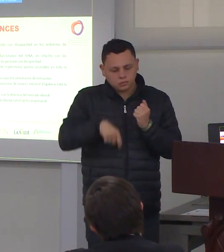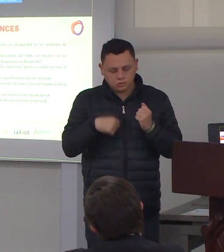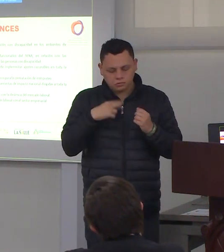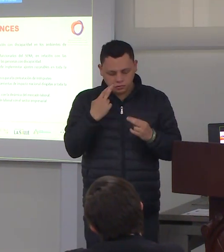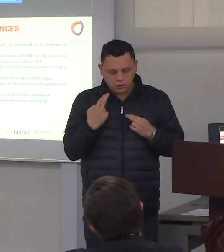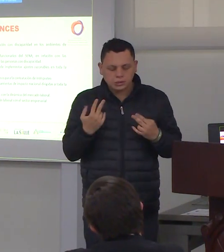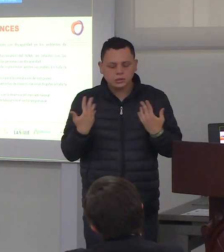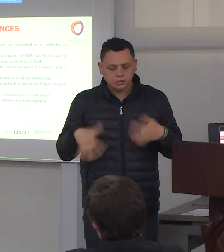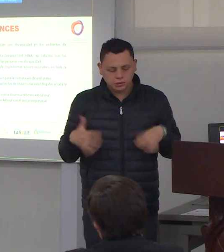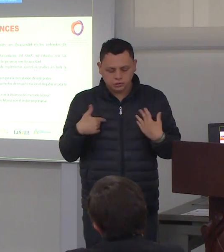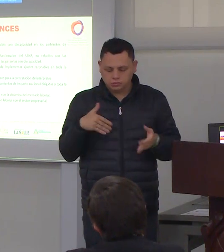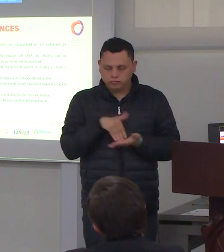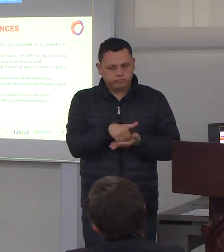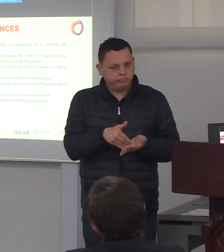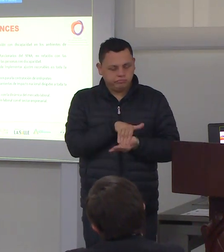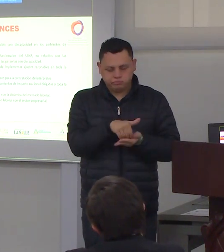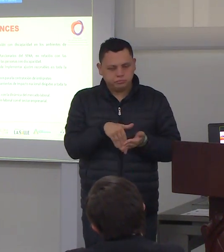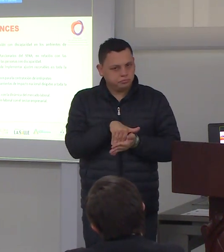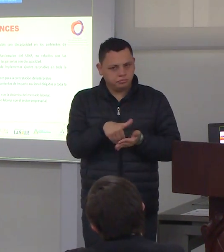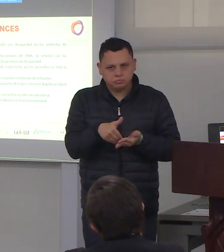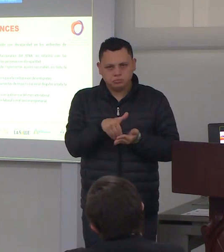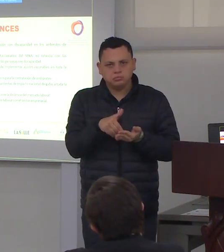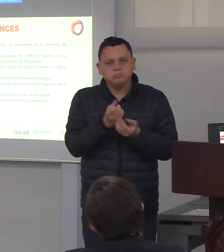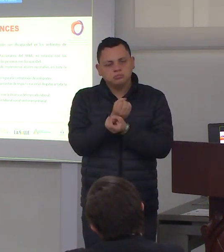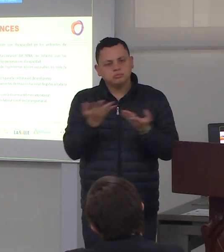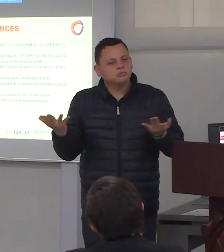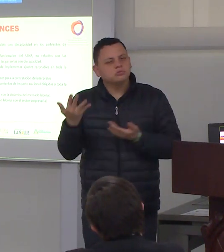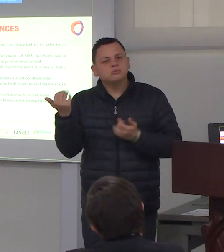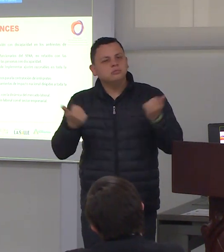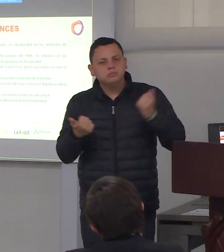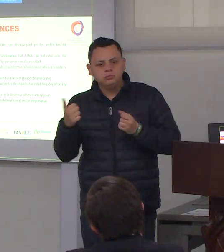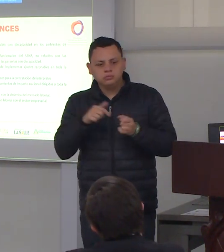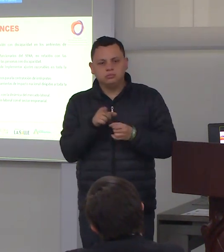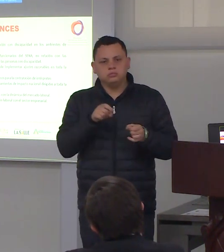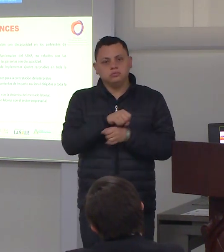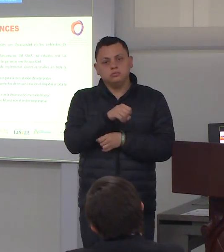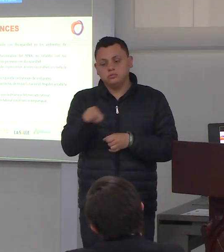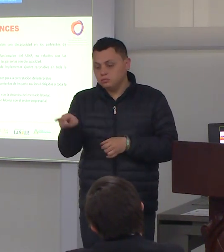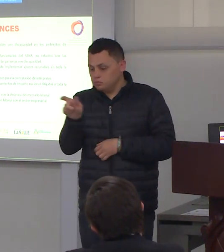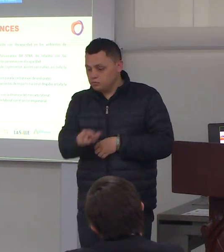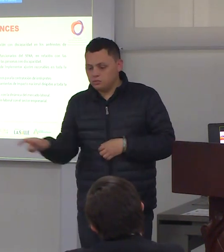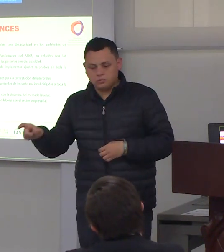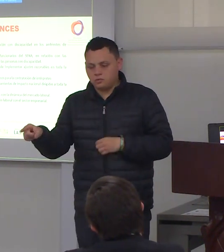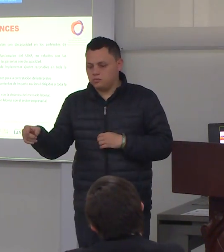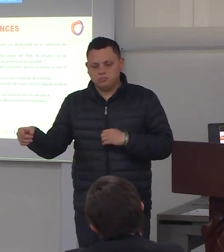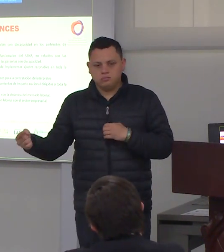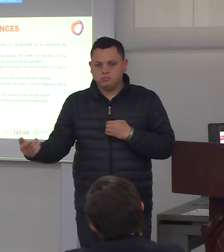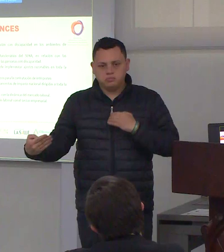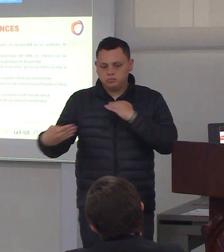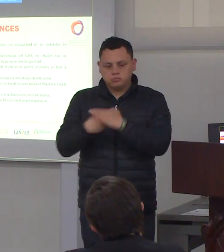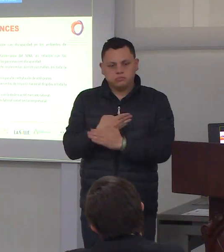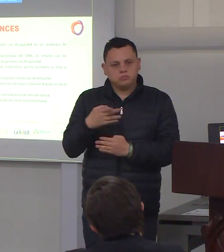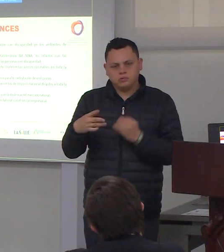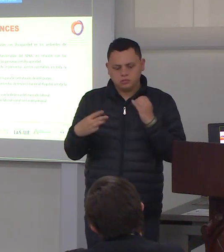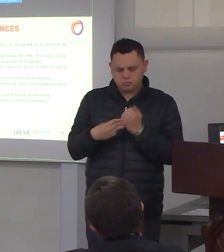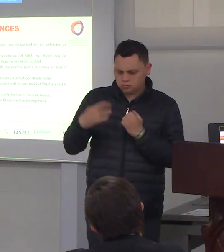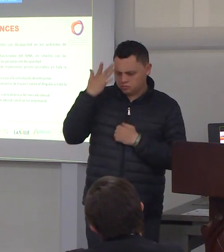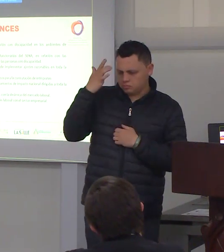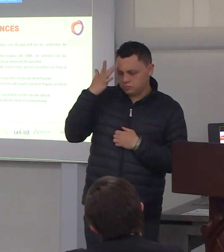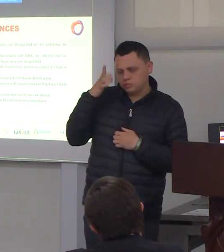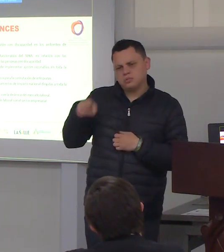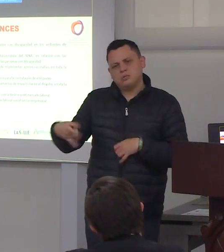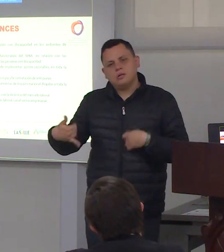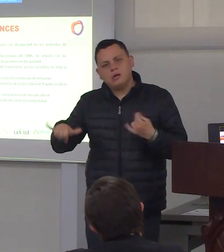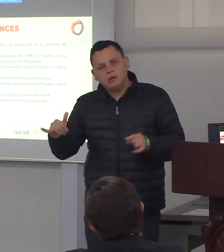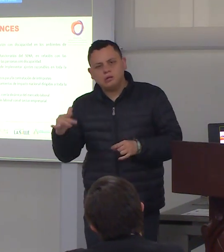falencias, y muchas de esas era que a veces la población no llegaba a la entidad, bien porque tuvieron